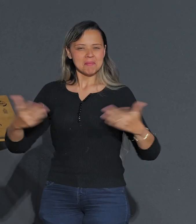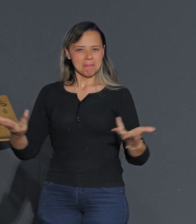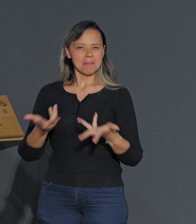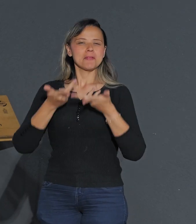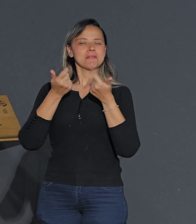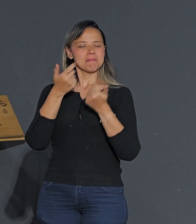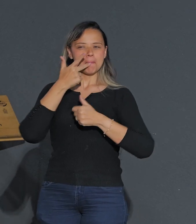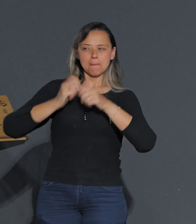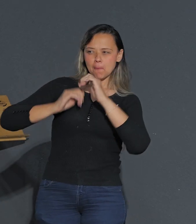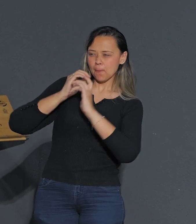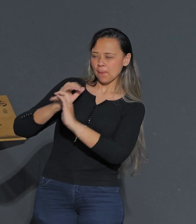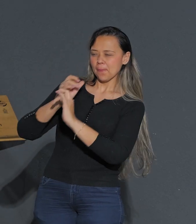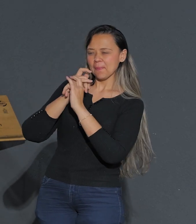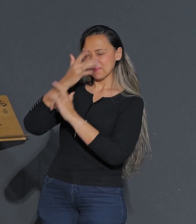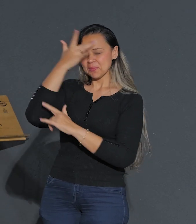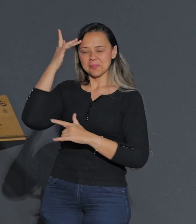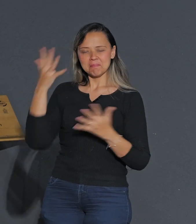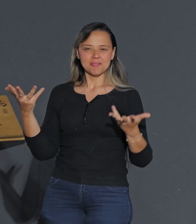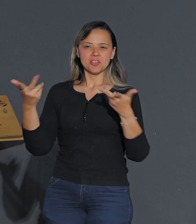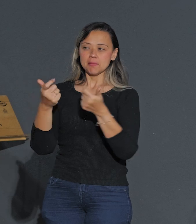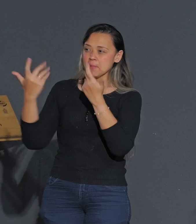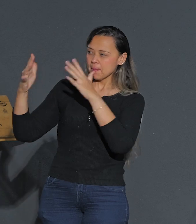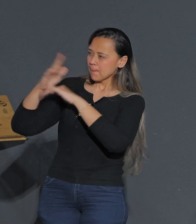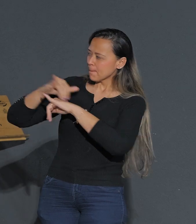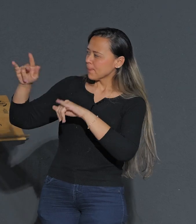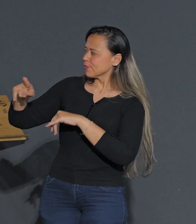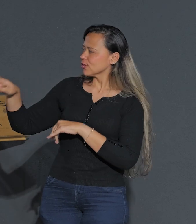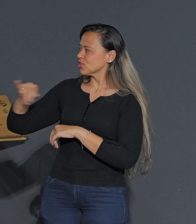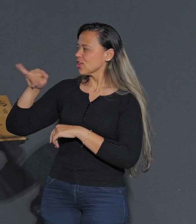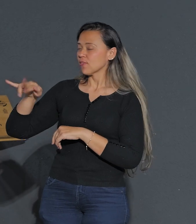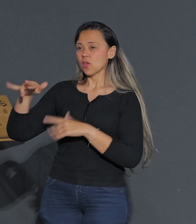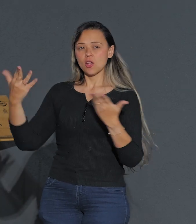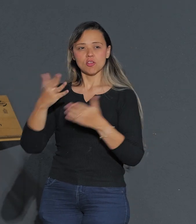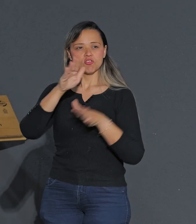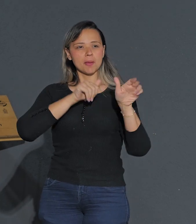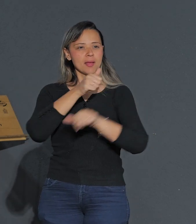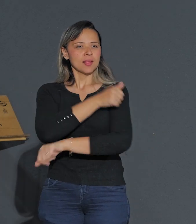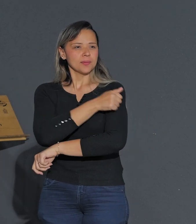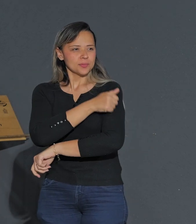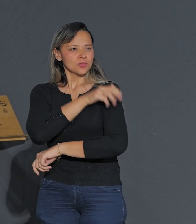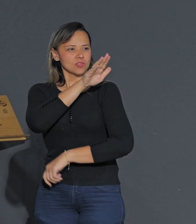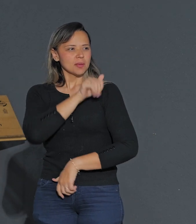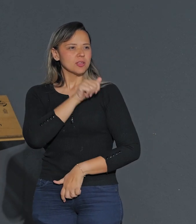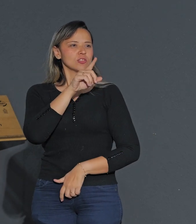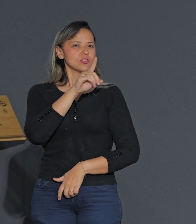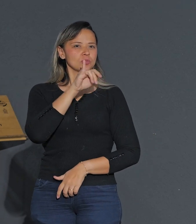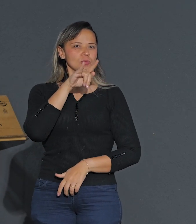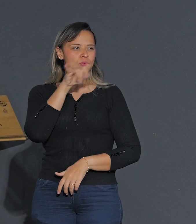com a qualidade musical do pessoal aqui. Então, parabéns, professor Jefferson. E agora eu quero chamar os alunos de